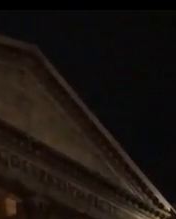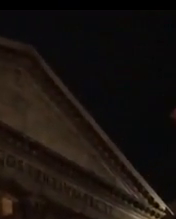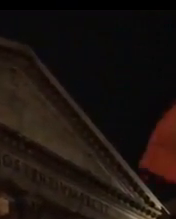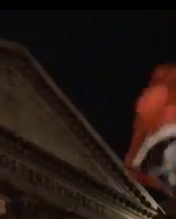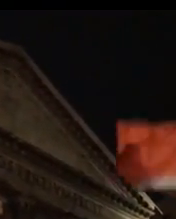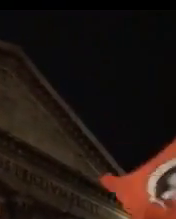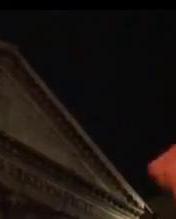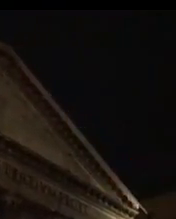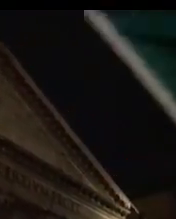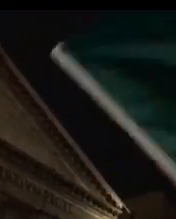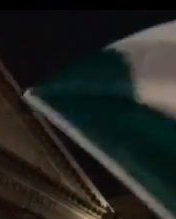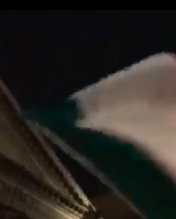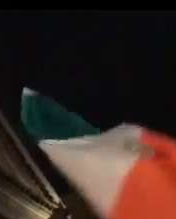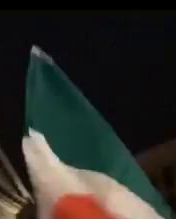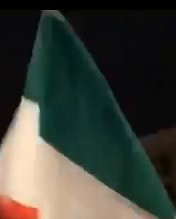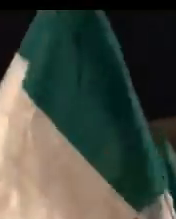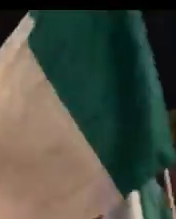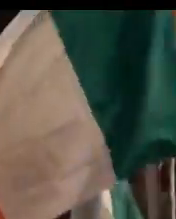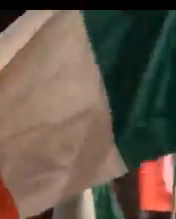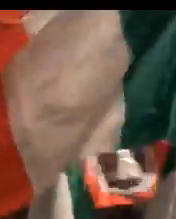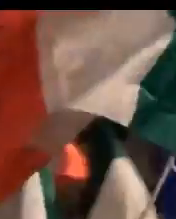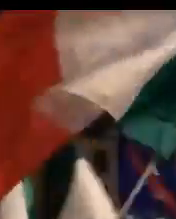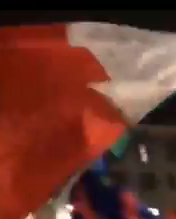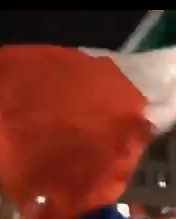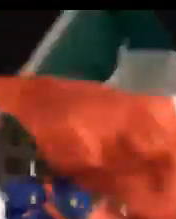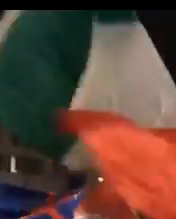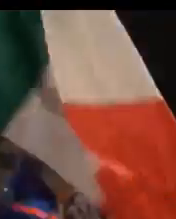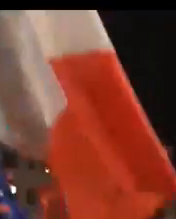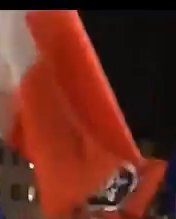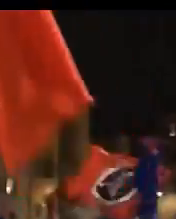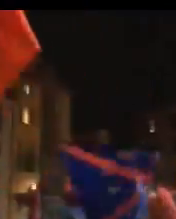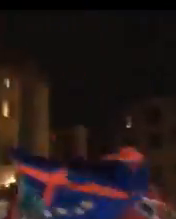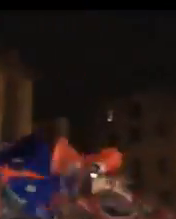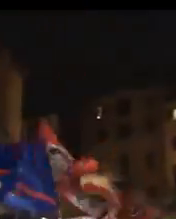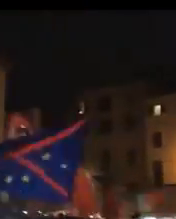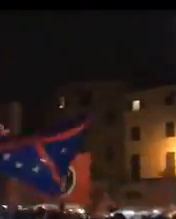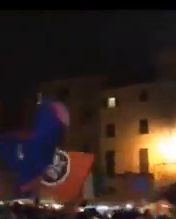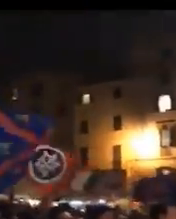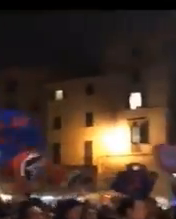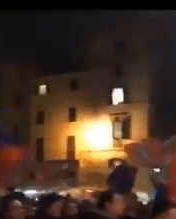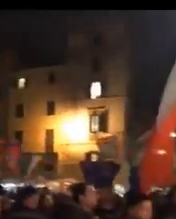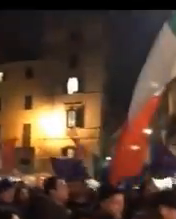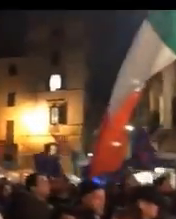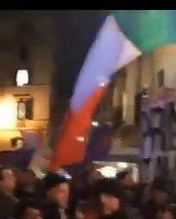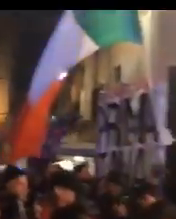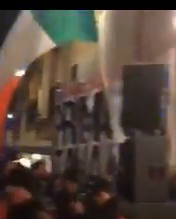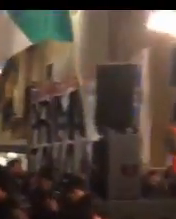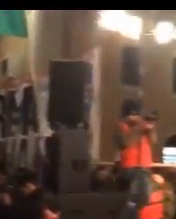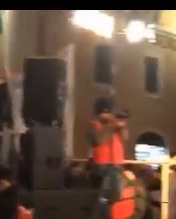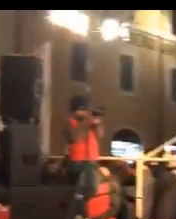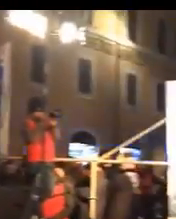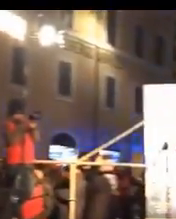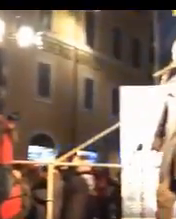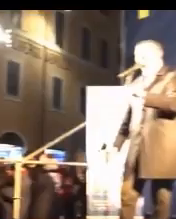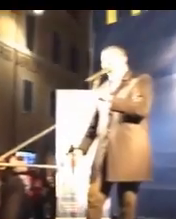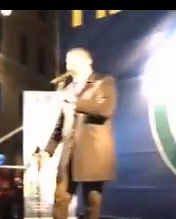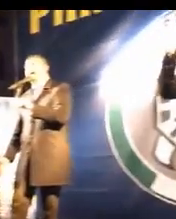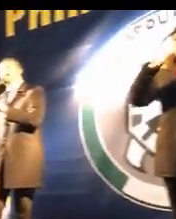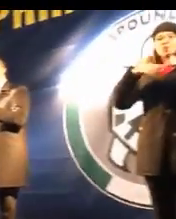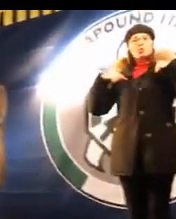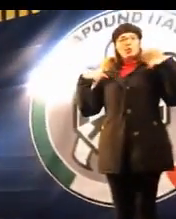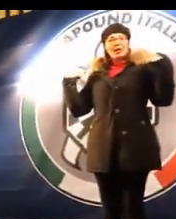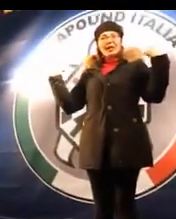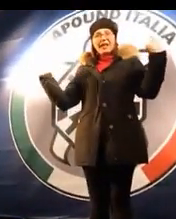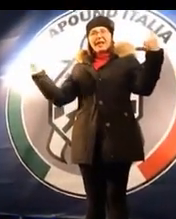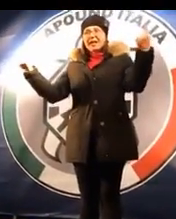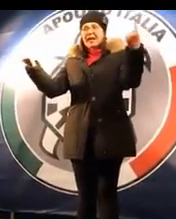Ebbene, dietro di noi ci sono tutta questa storia, tutta questa civiltà che abbiamo creato, ma è stata creata non con facilità,